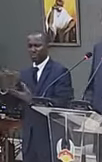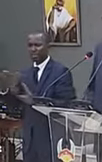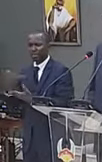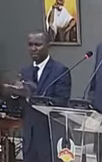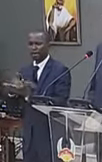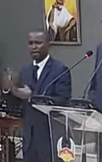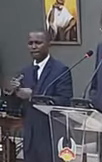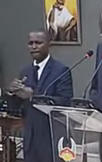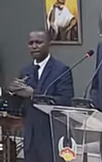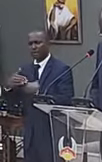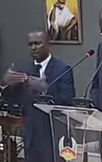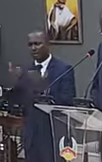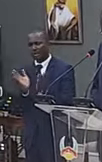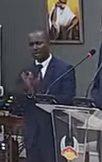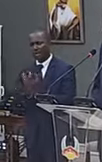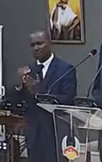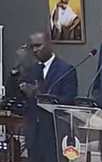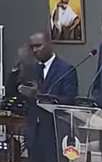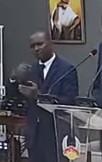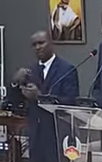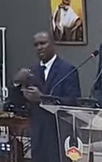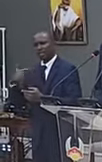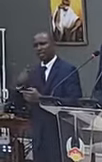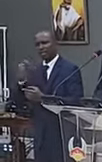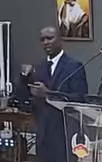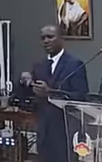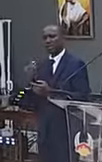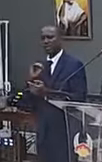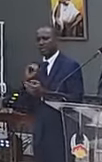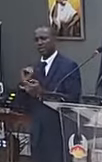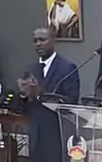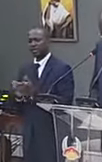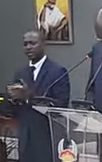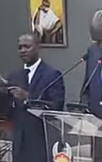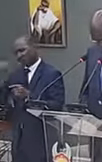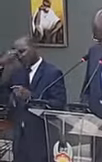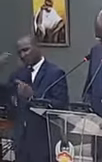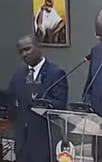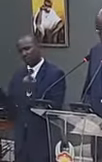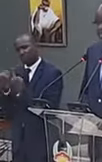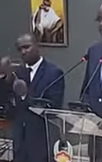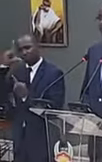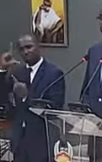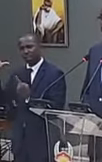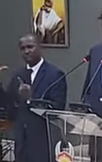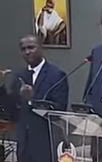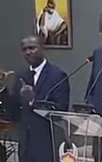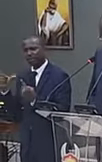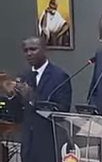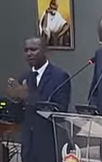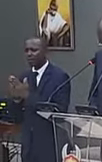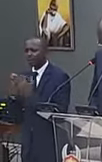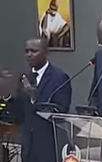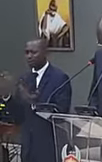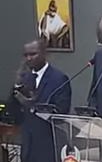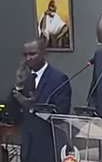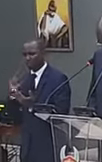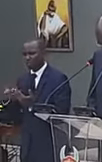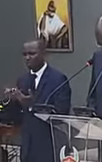e a sua equipa técnica, em trabalhar com a Guiné-Bissau, em busca de soluções rápidas